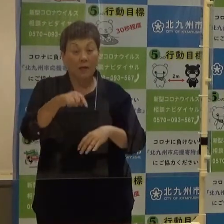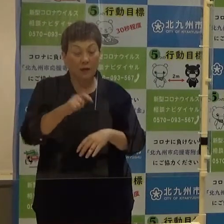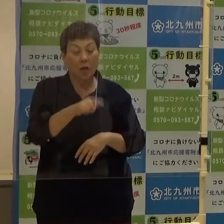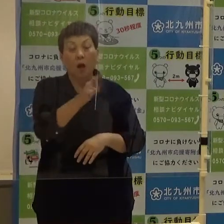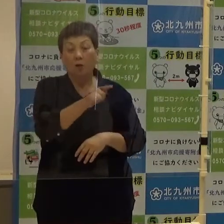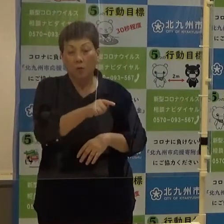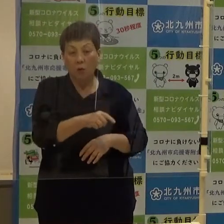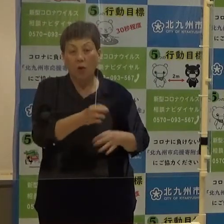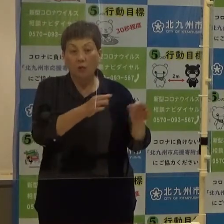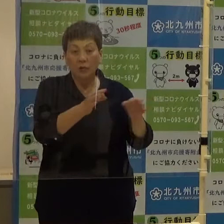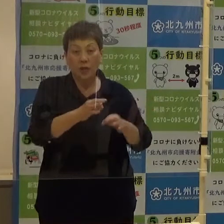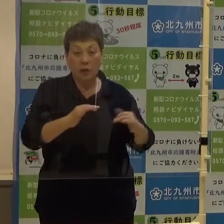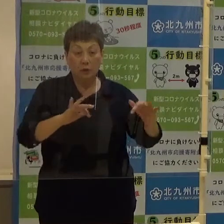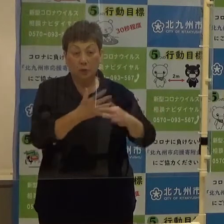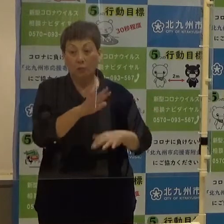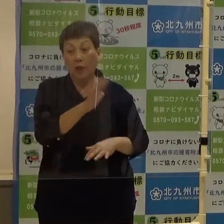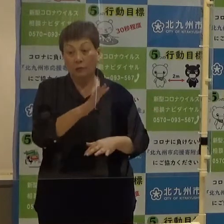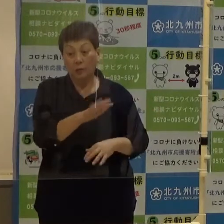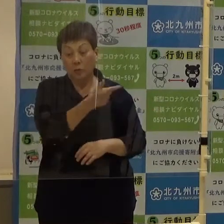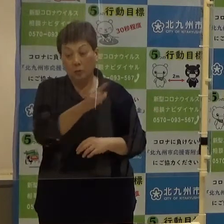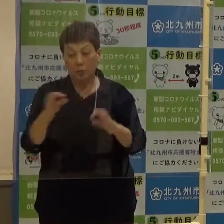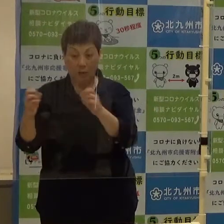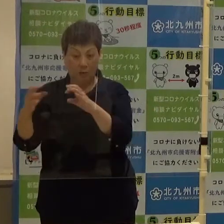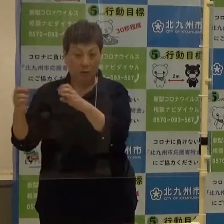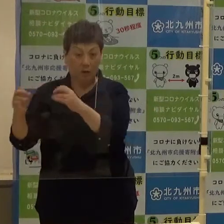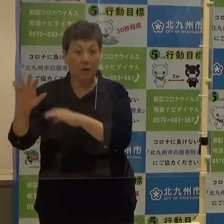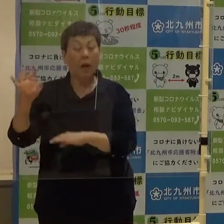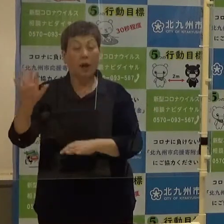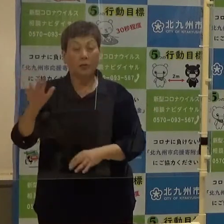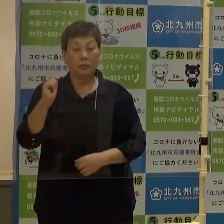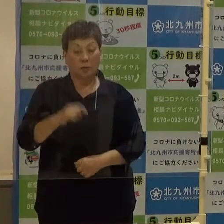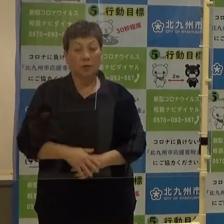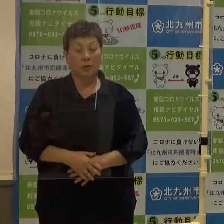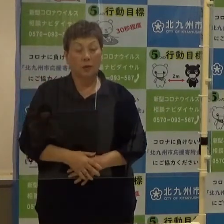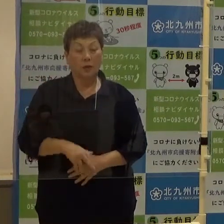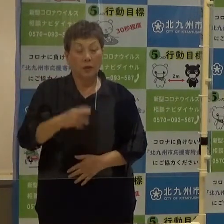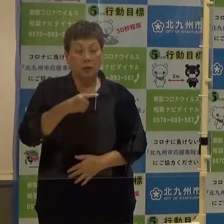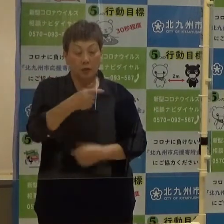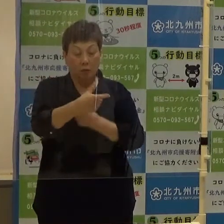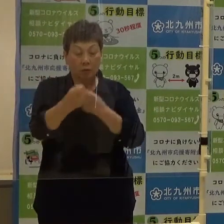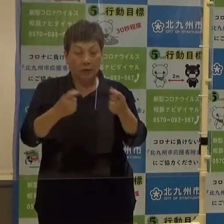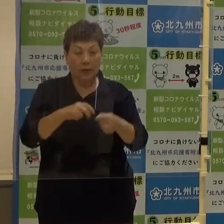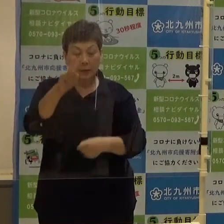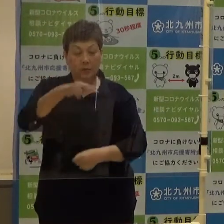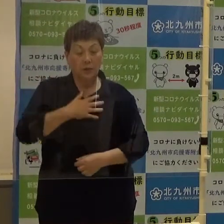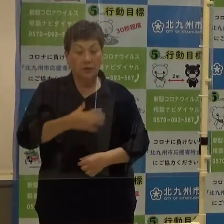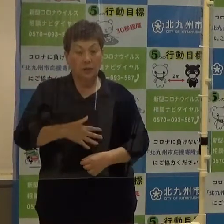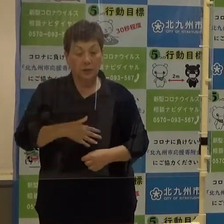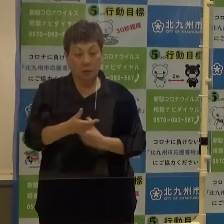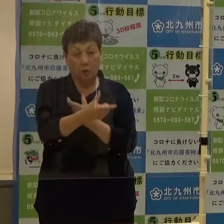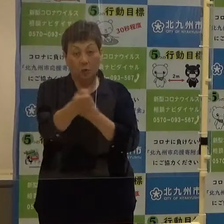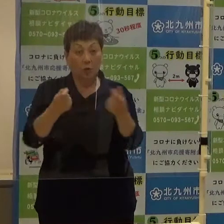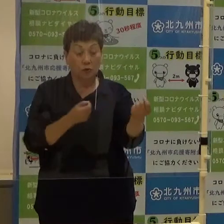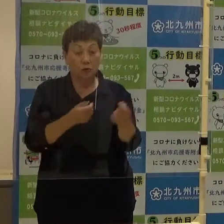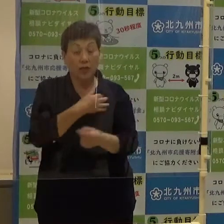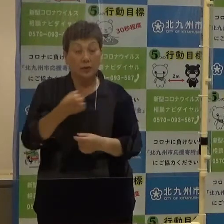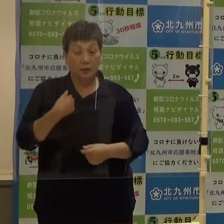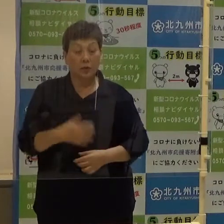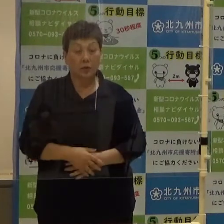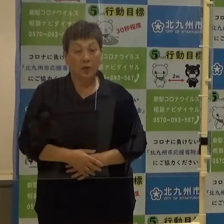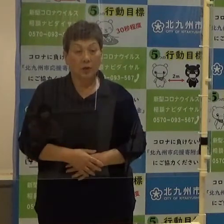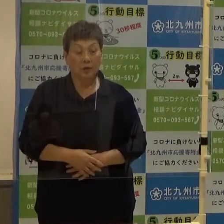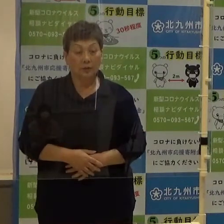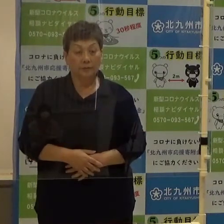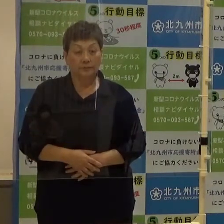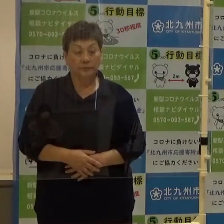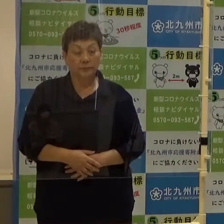んでいたよとか、そういうことで、いろんな認識を共有していかれると思います。つまり、その賢明